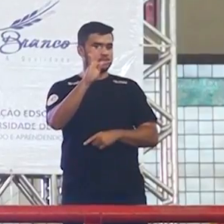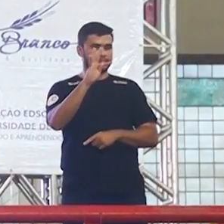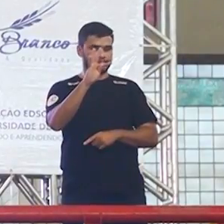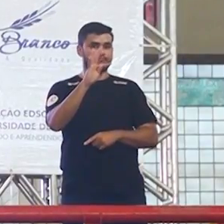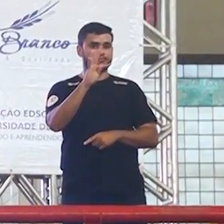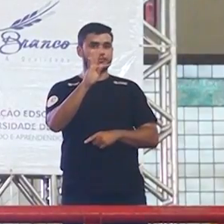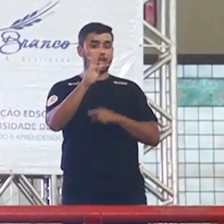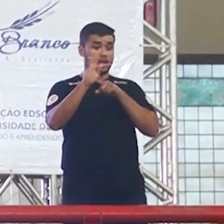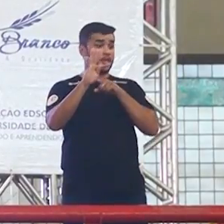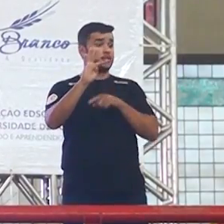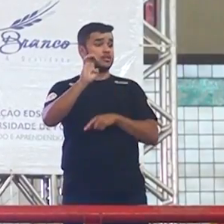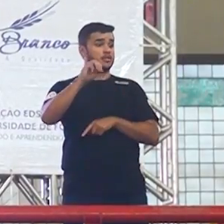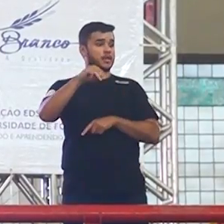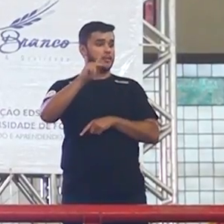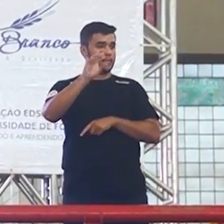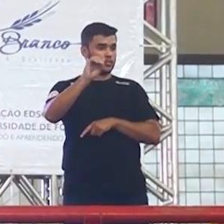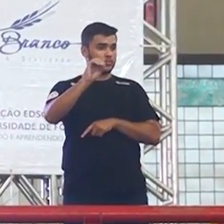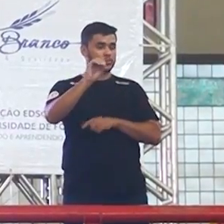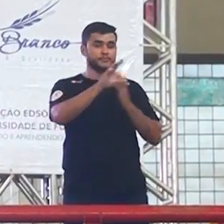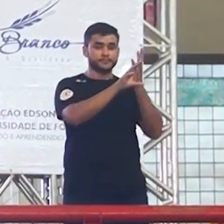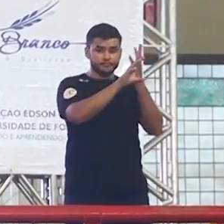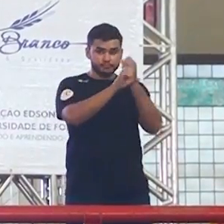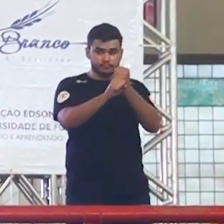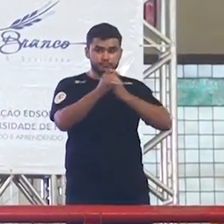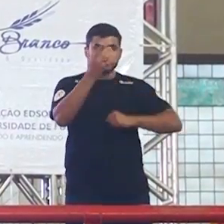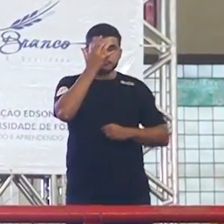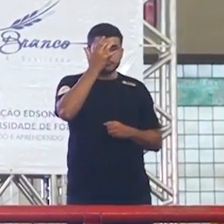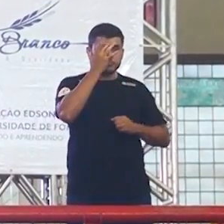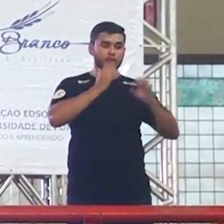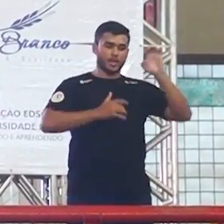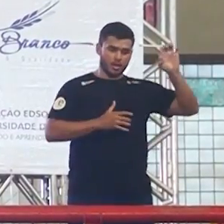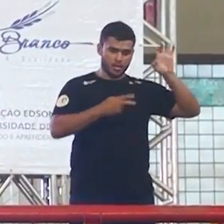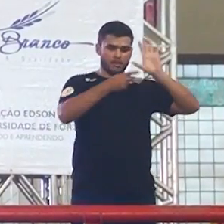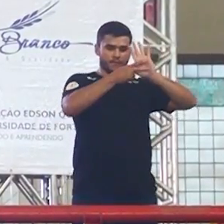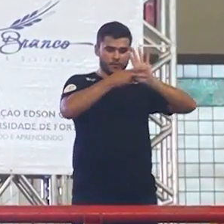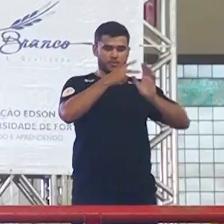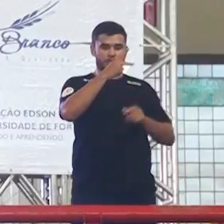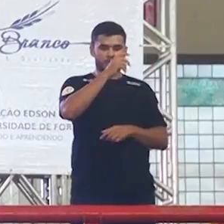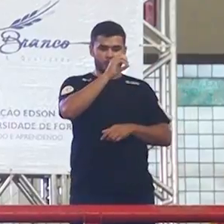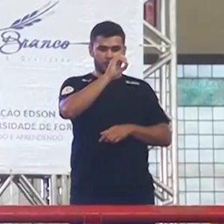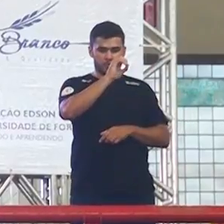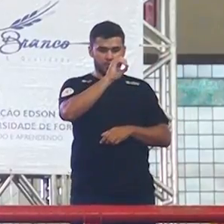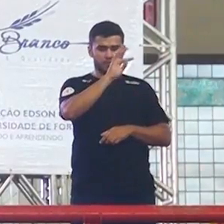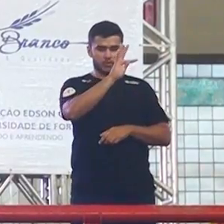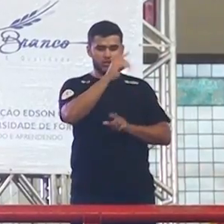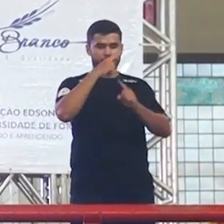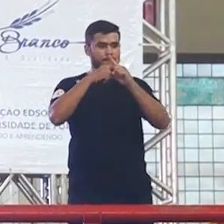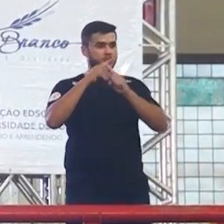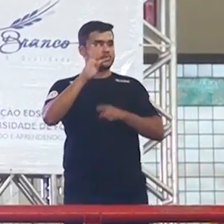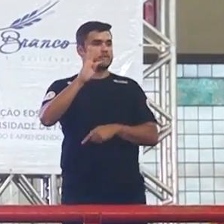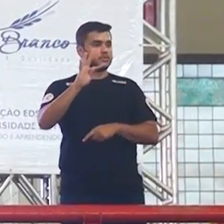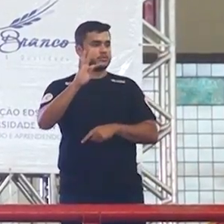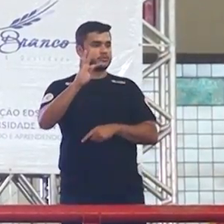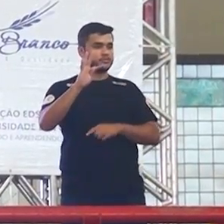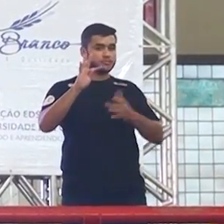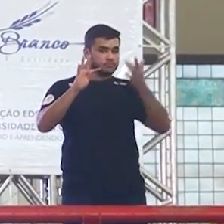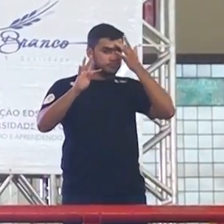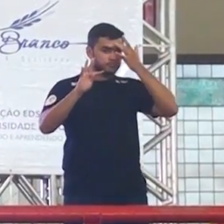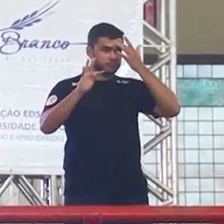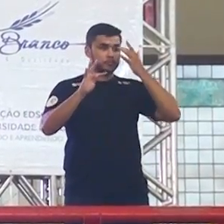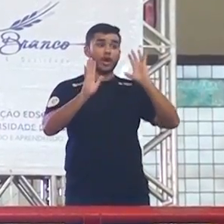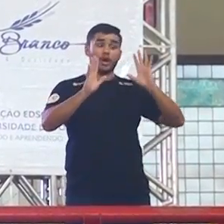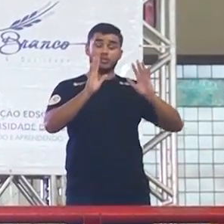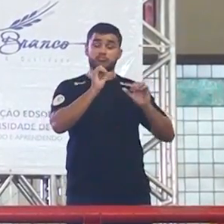vezes T. É igual a pote vezes T. É igual a pote